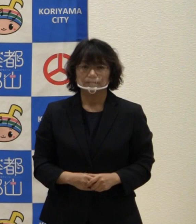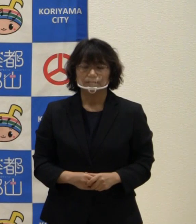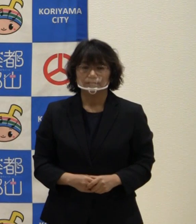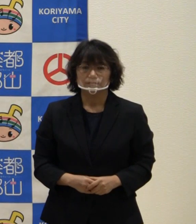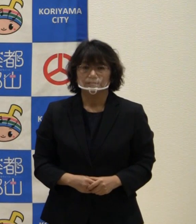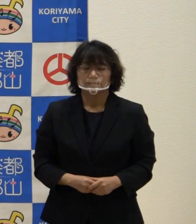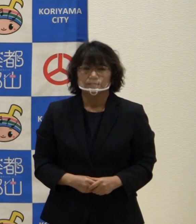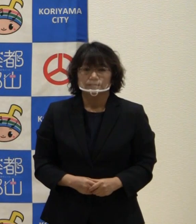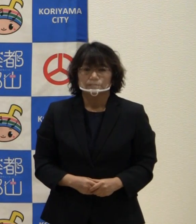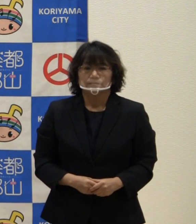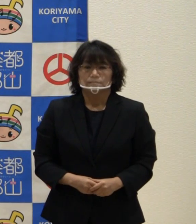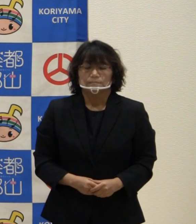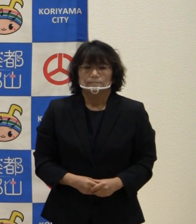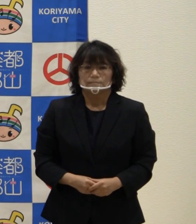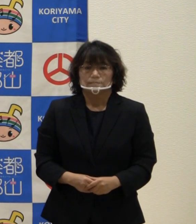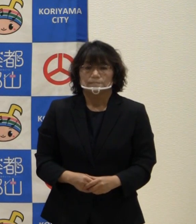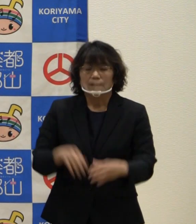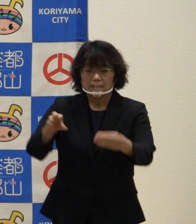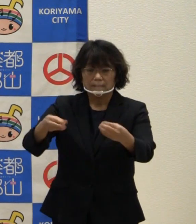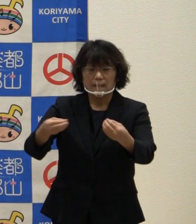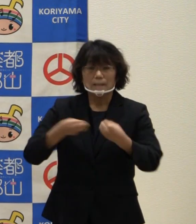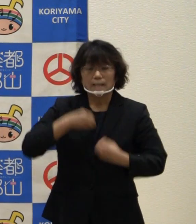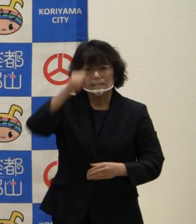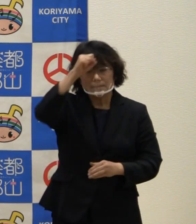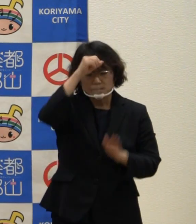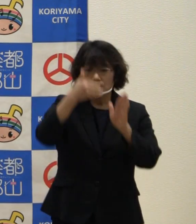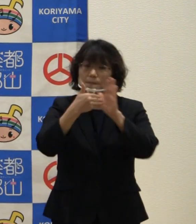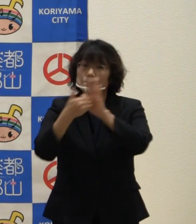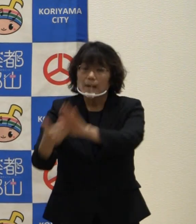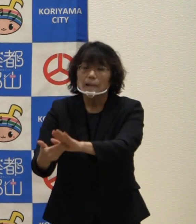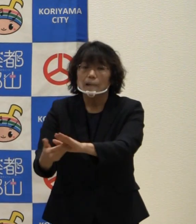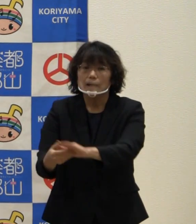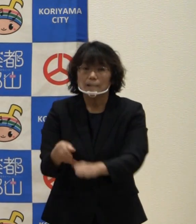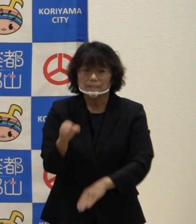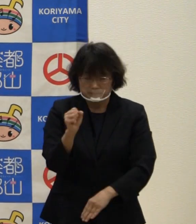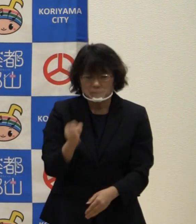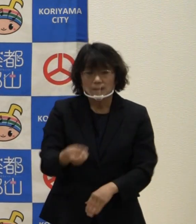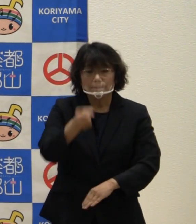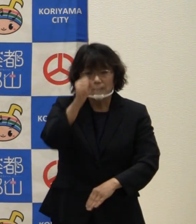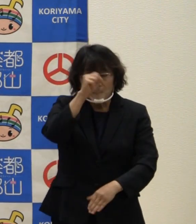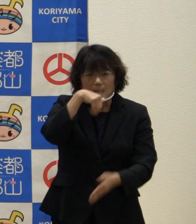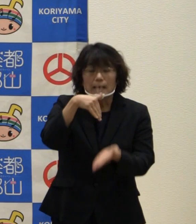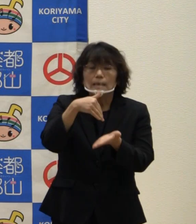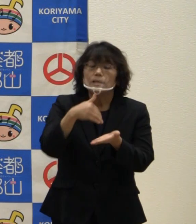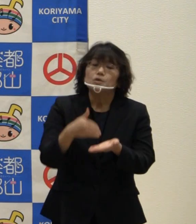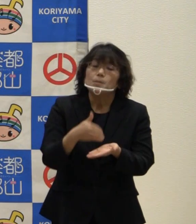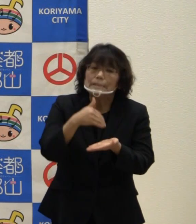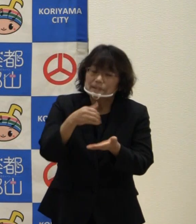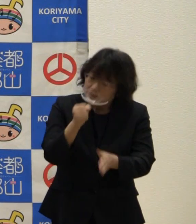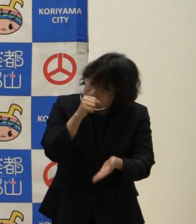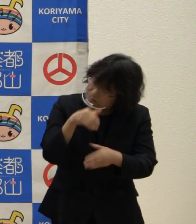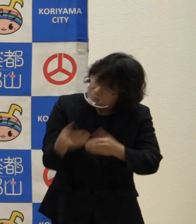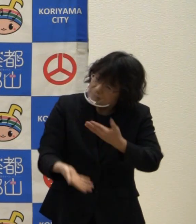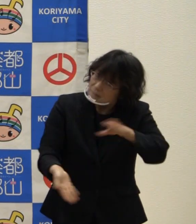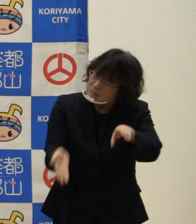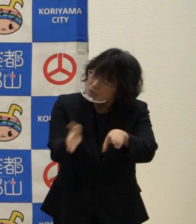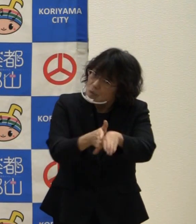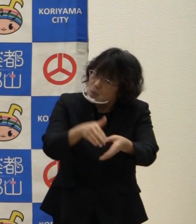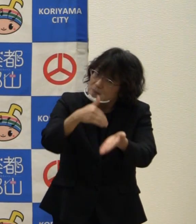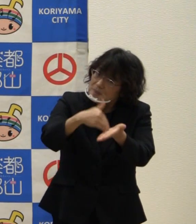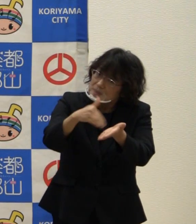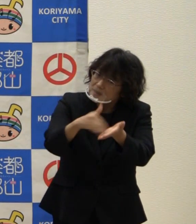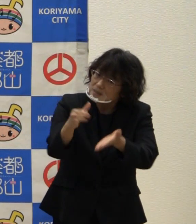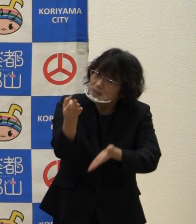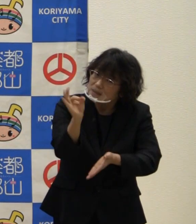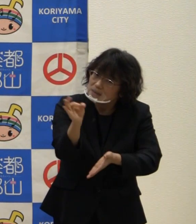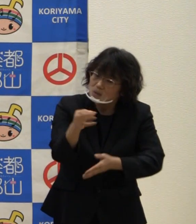新型コロナ感染症対策予備費を3億円計上しております。次に14ページに通じたいと思い